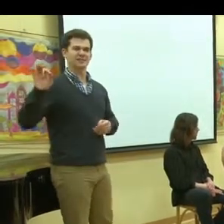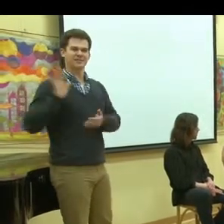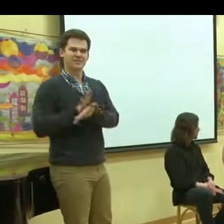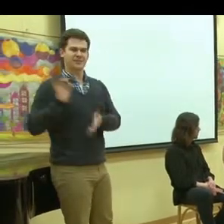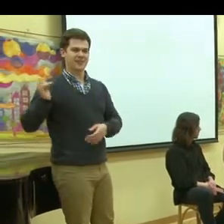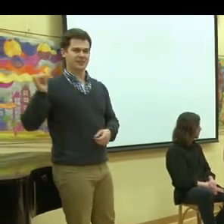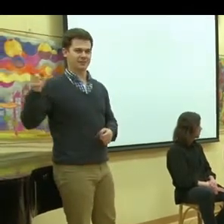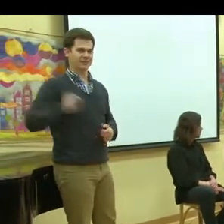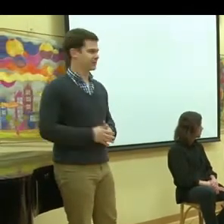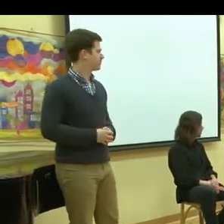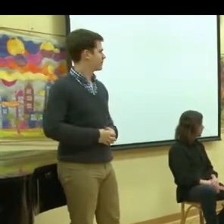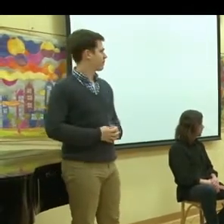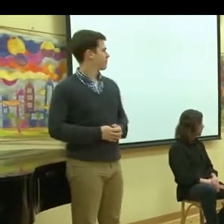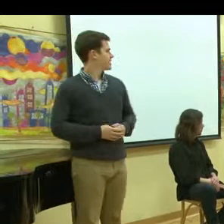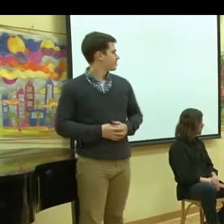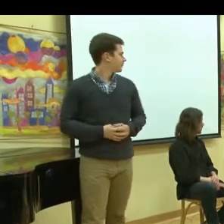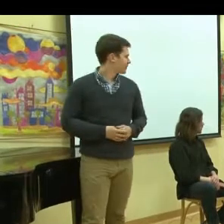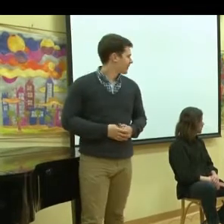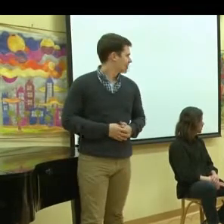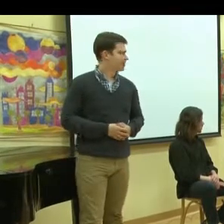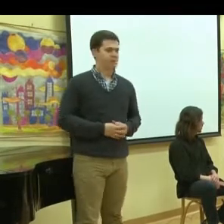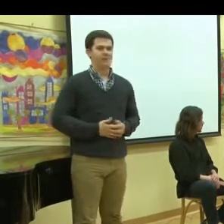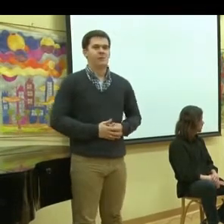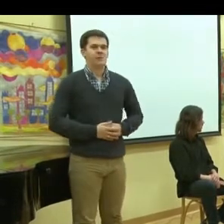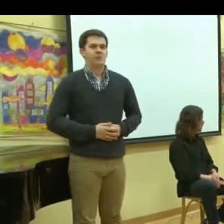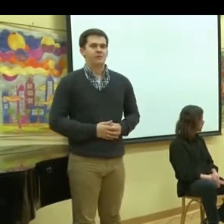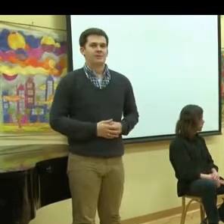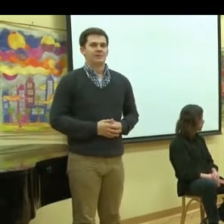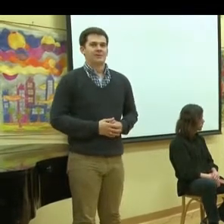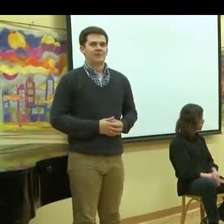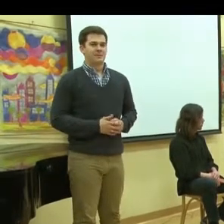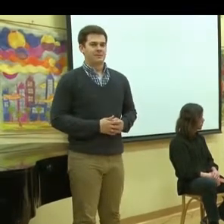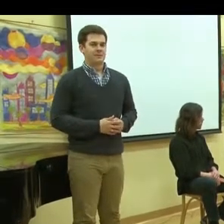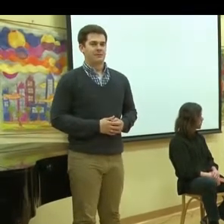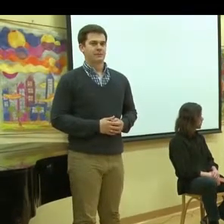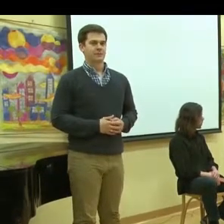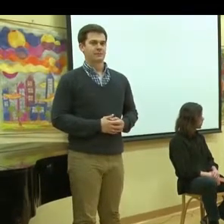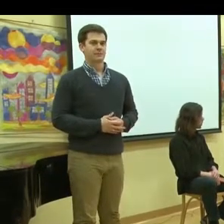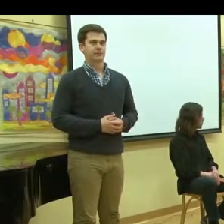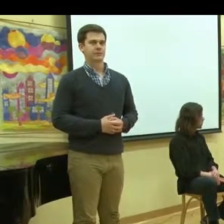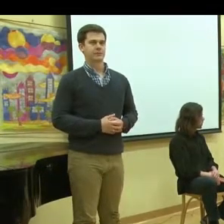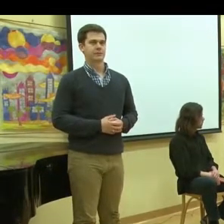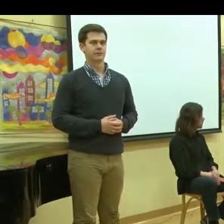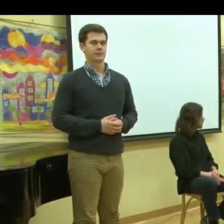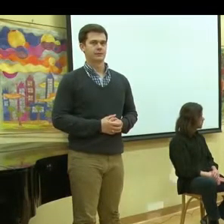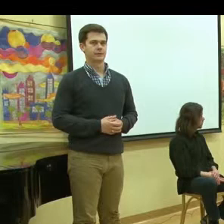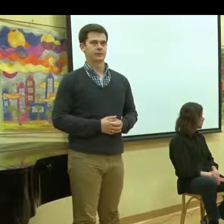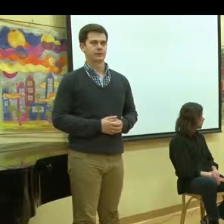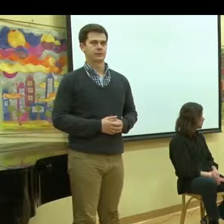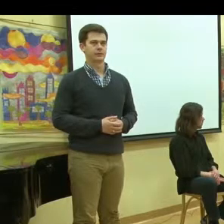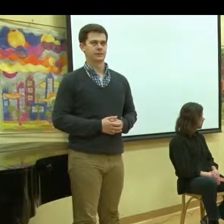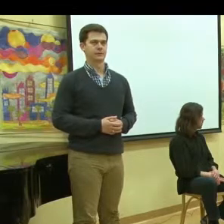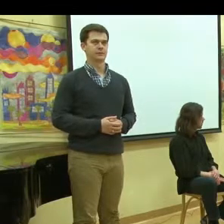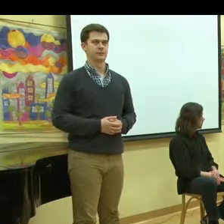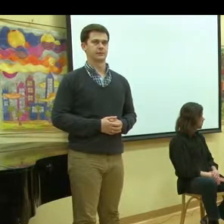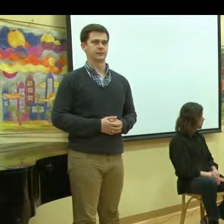diferencia que se nota, ¿por qué? Porque venía de Europa, era una cuestión que en Argentina se la veía bien. Pero como era de Argentina y lo